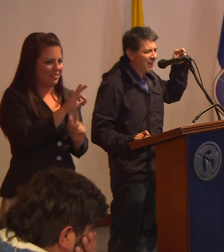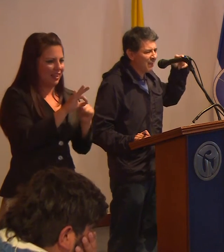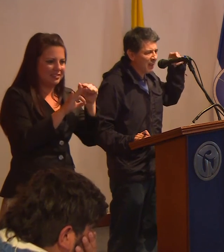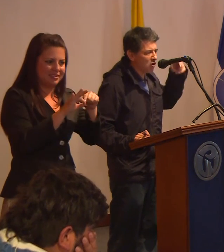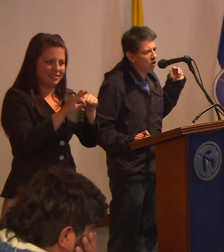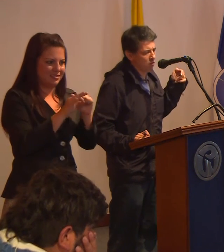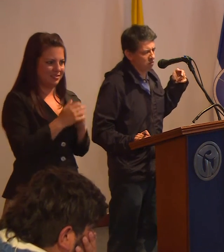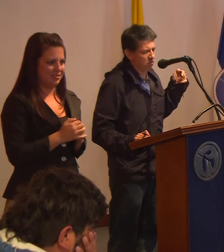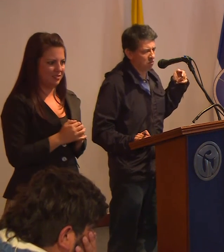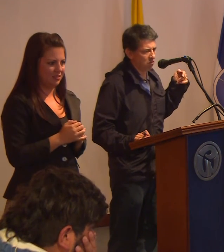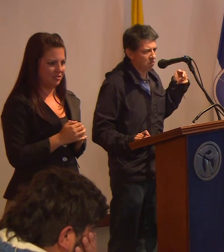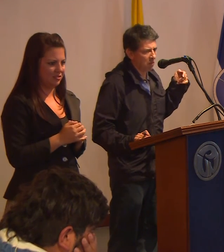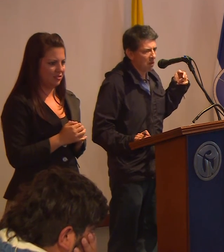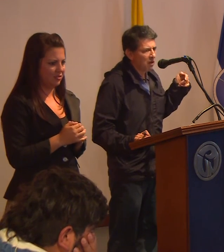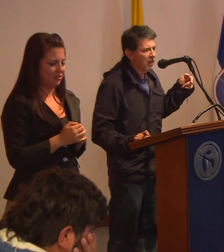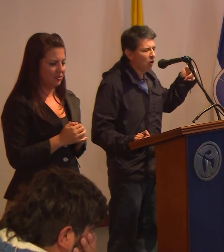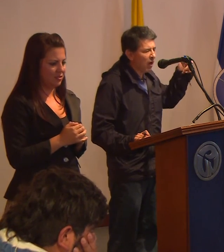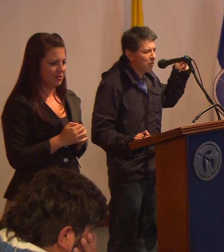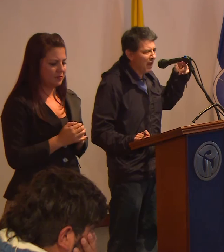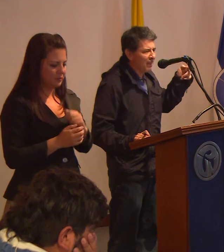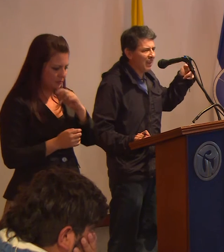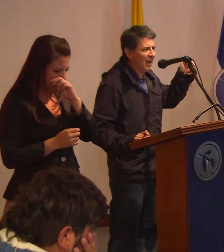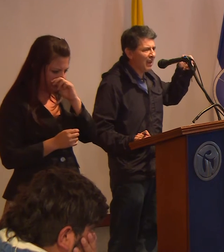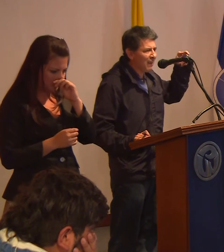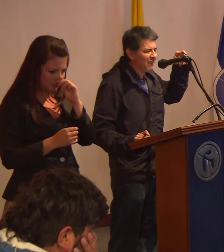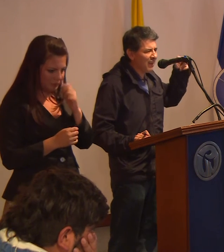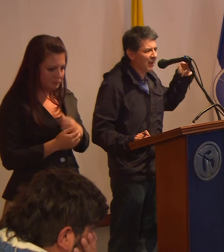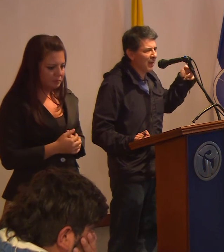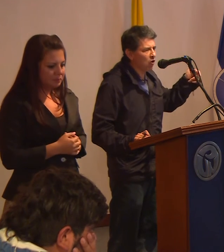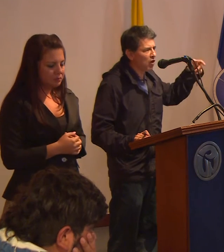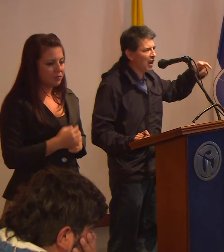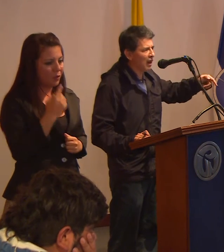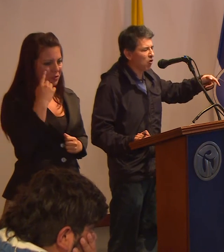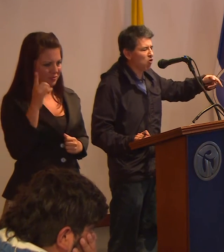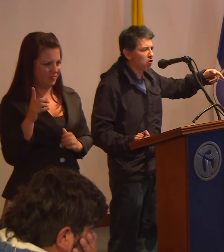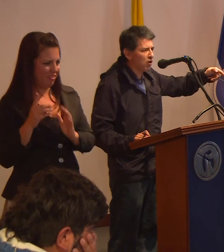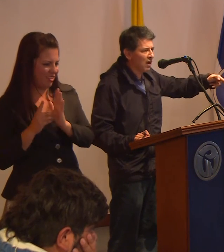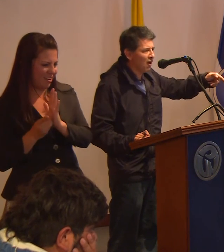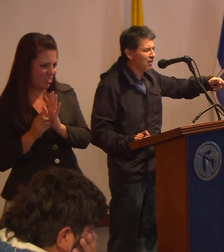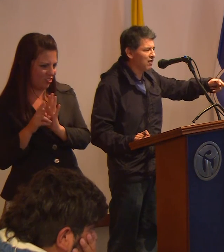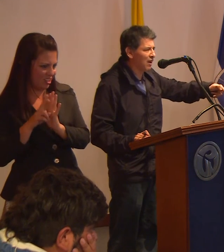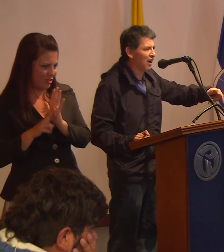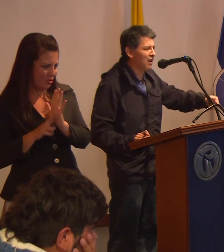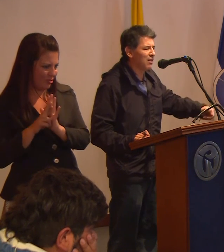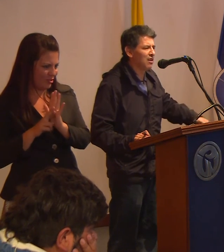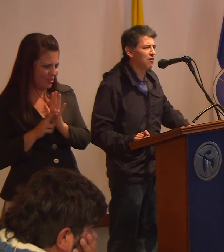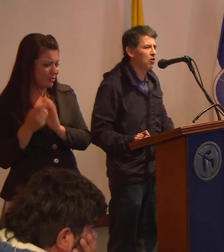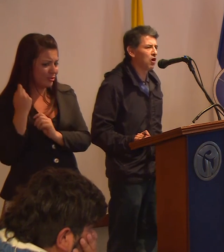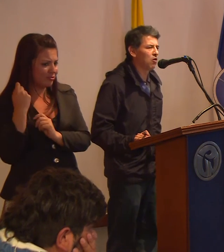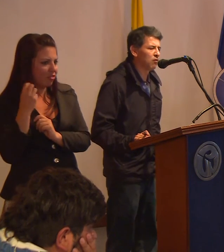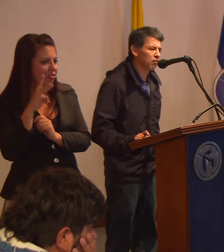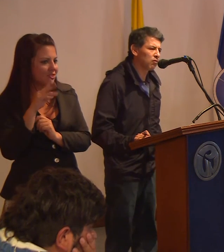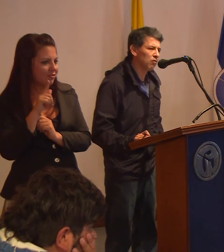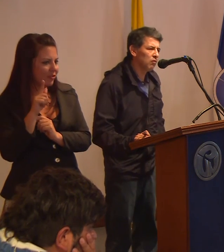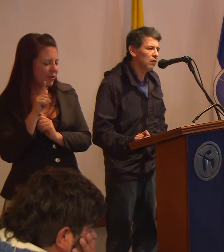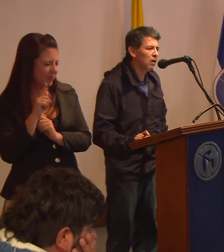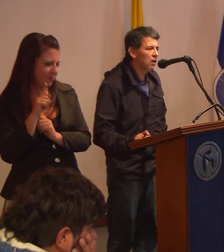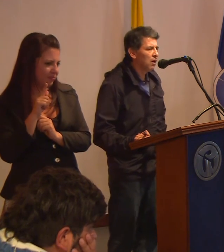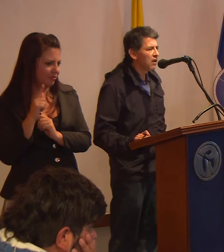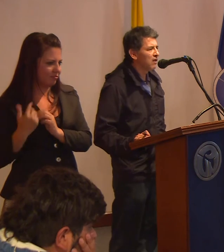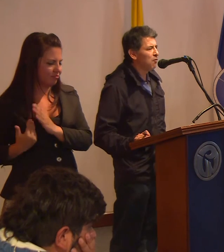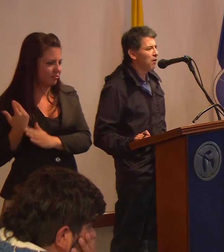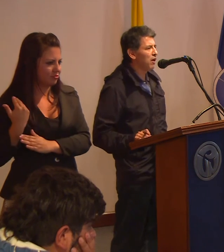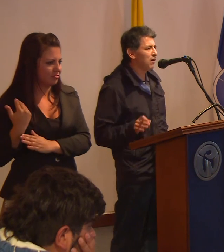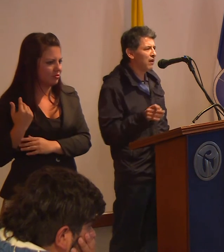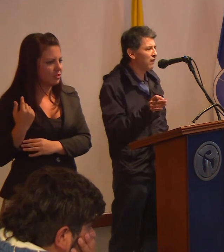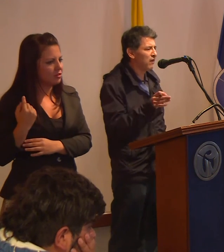la aceptación de lo que plantea en ese decreto y en la resolución que acaban de sacar el 3 de febrero,